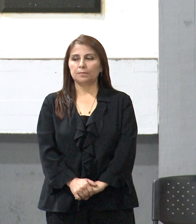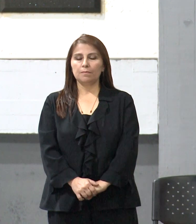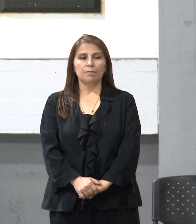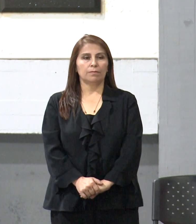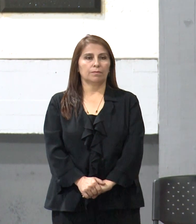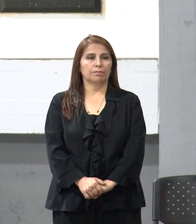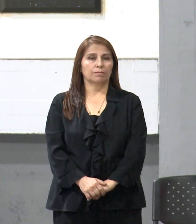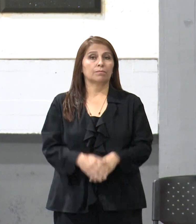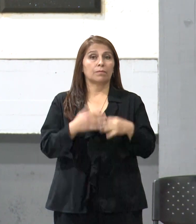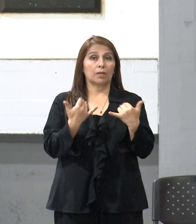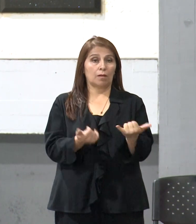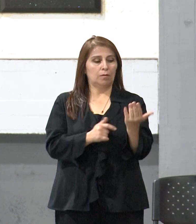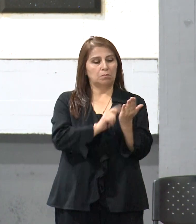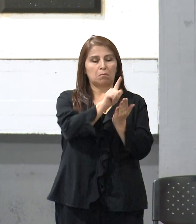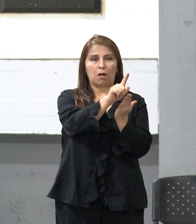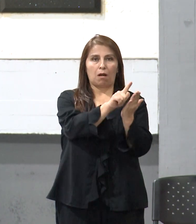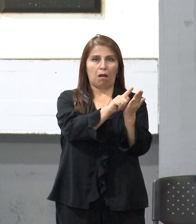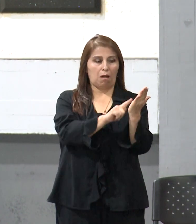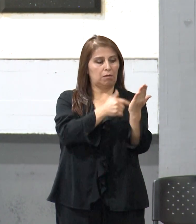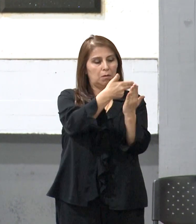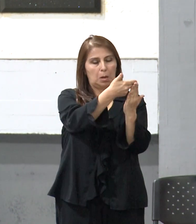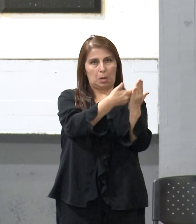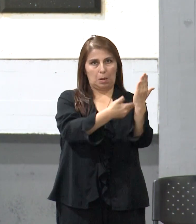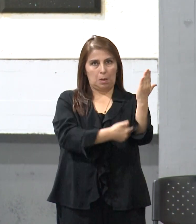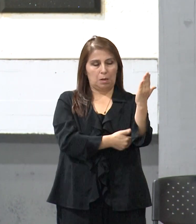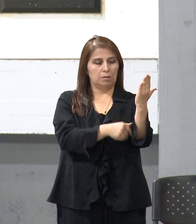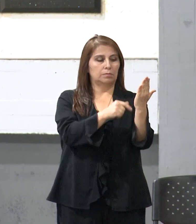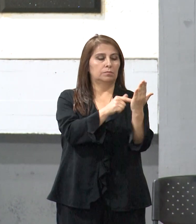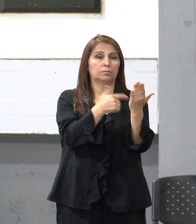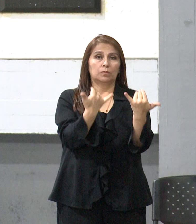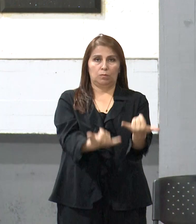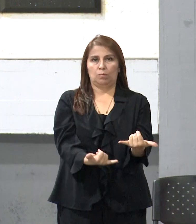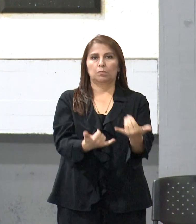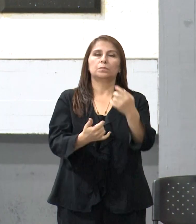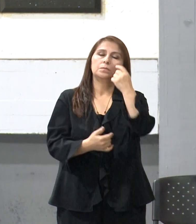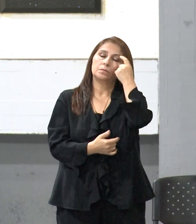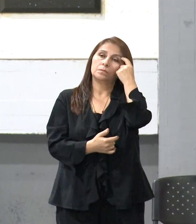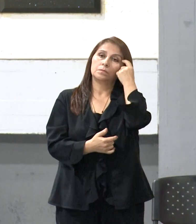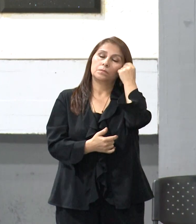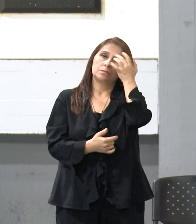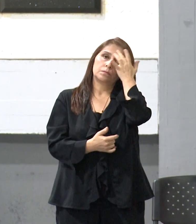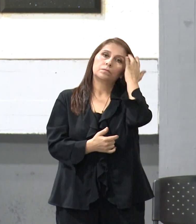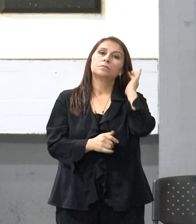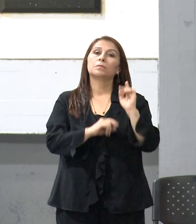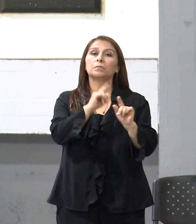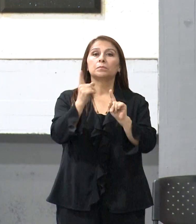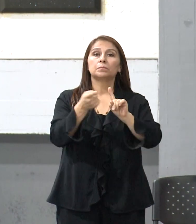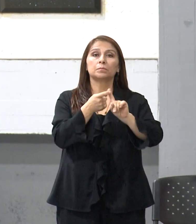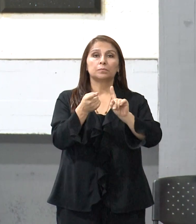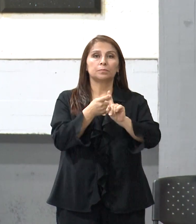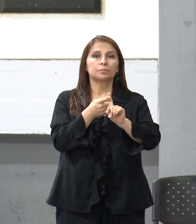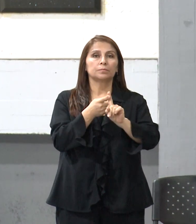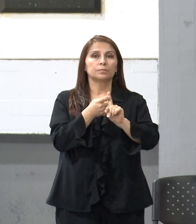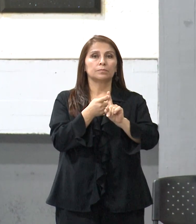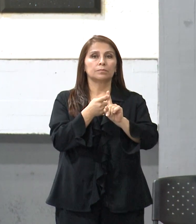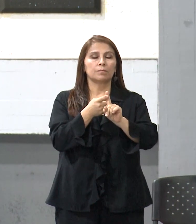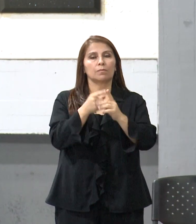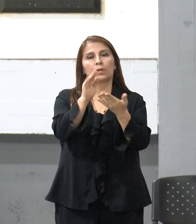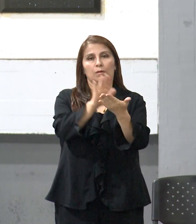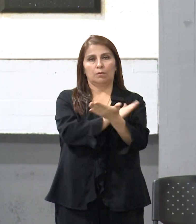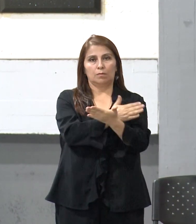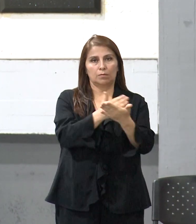a continuación vamos a leer el programa para el día de hoy en primera parte la instalación con los signos